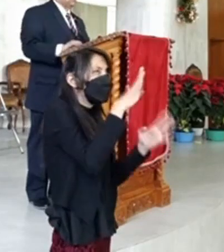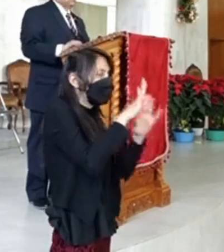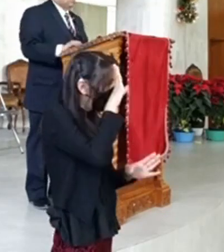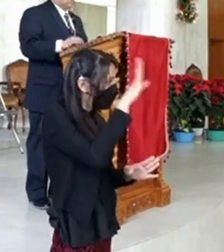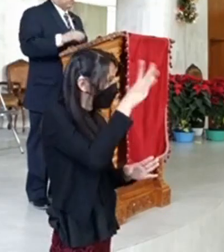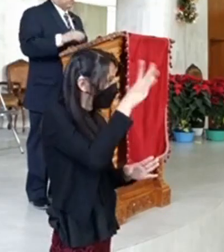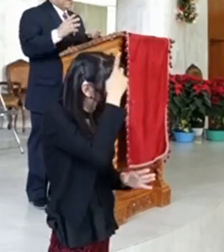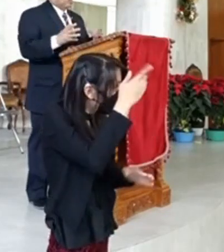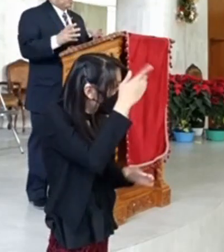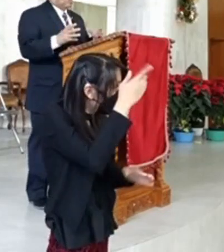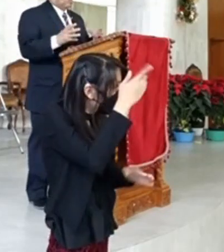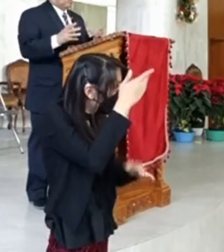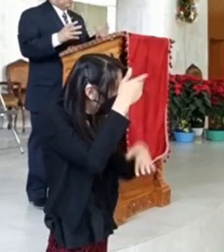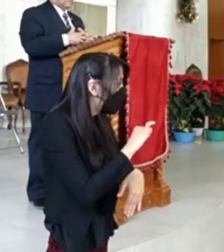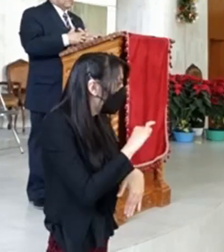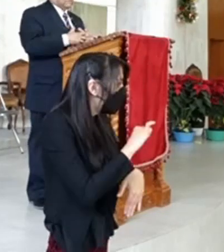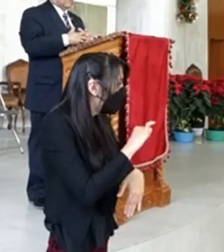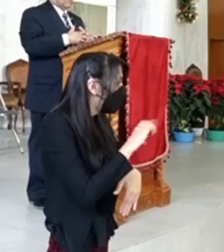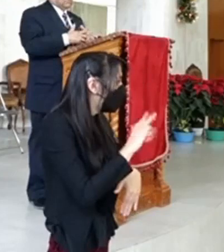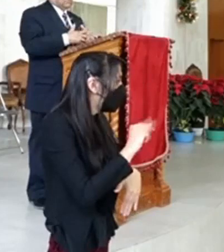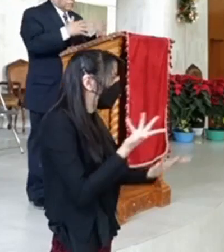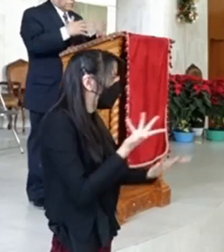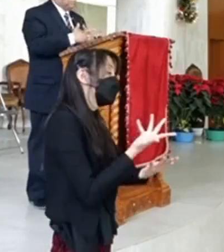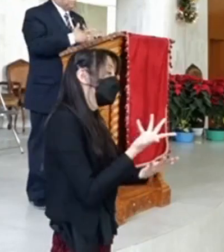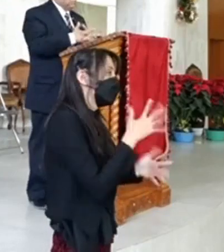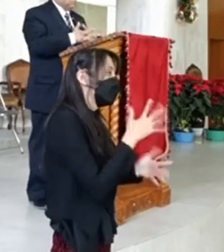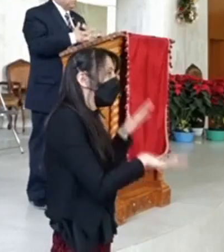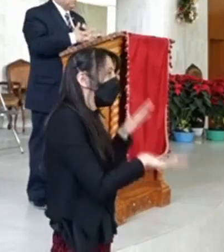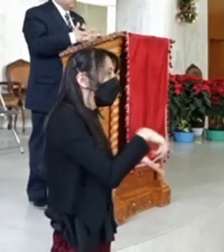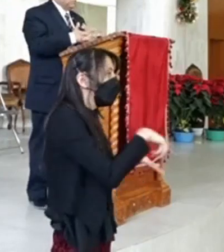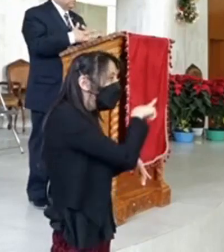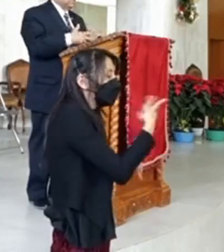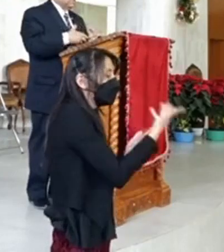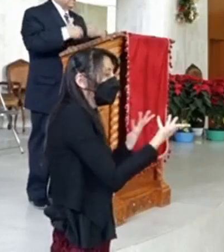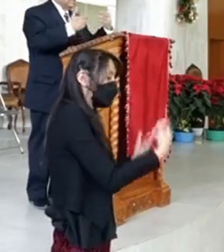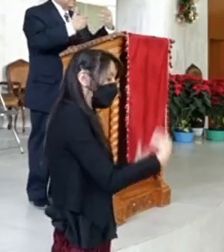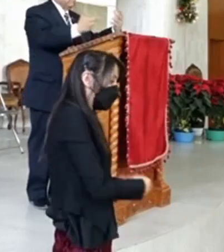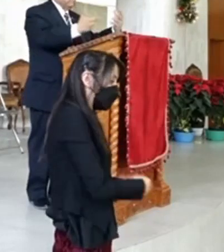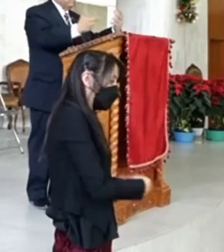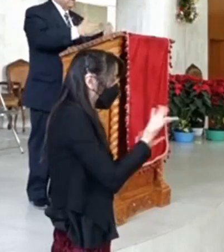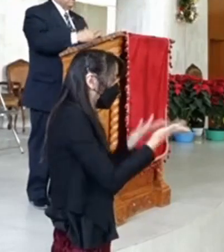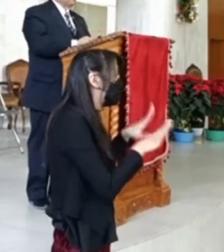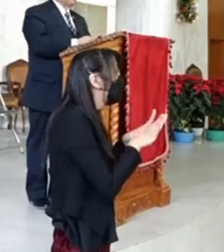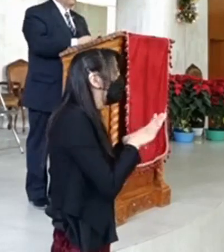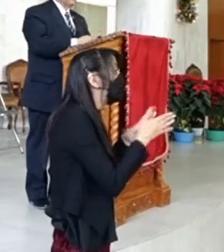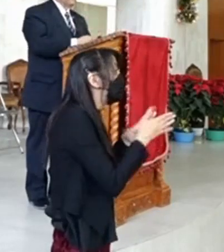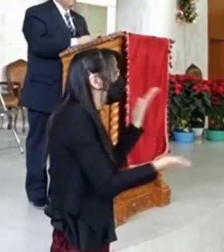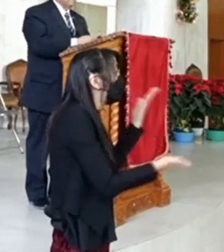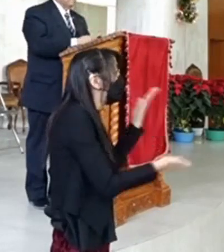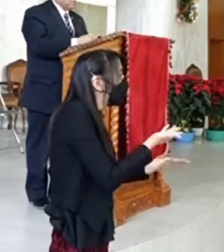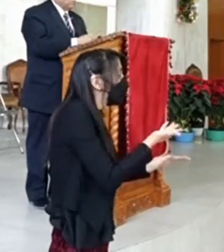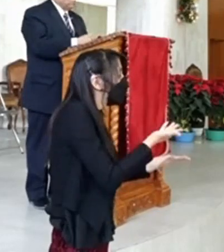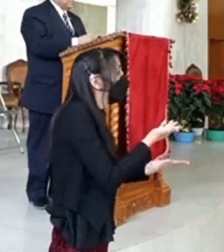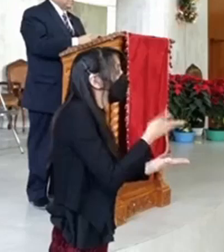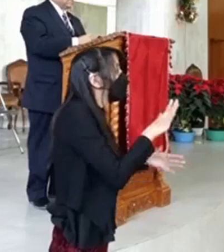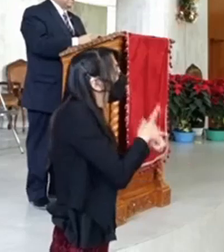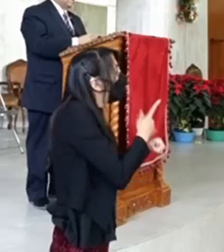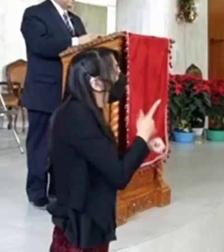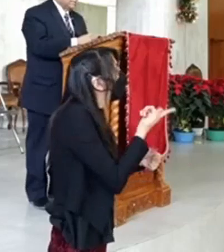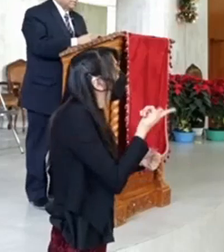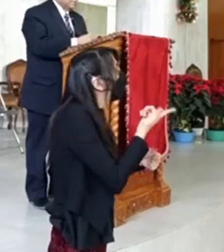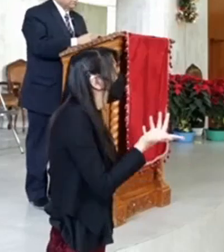Dios, porque aun que las autoridades en algún momento no sean lo suficientemente